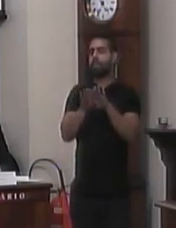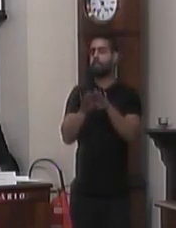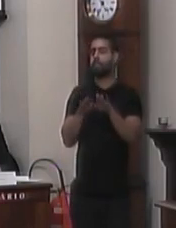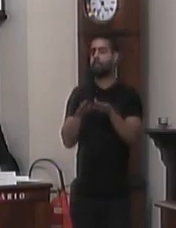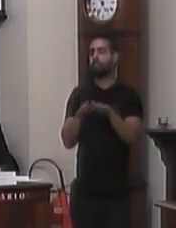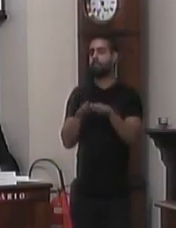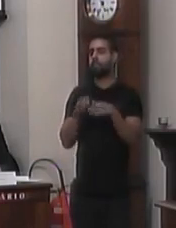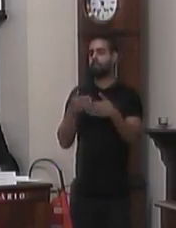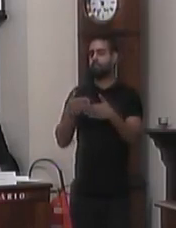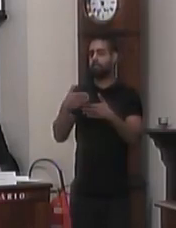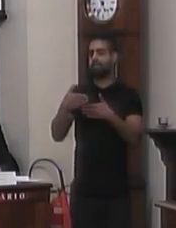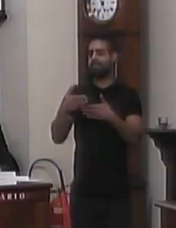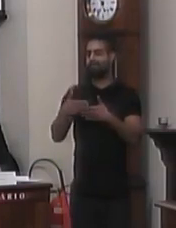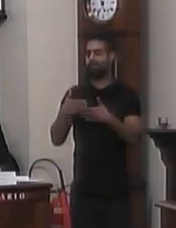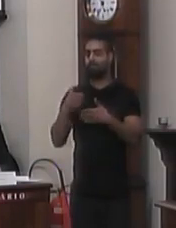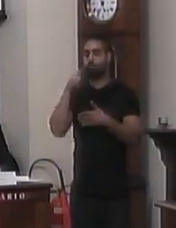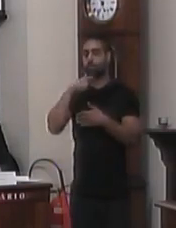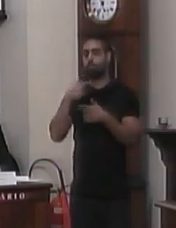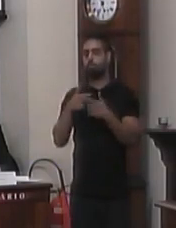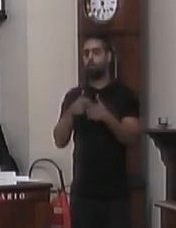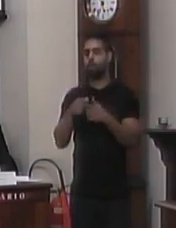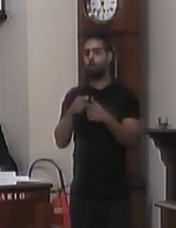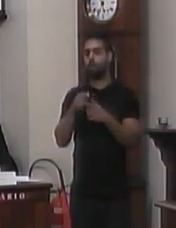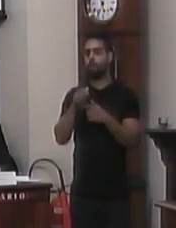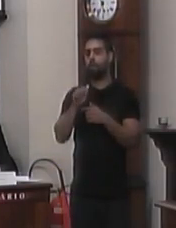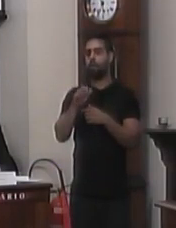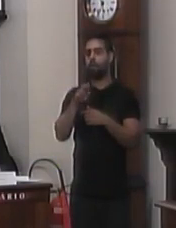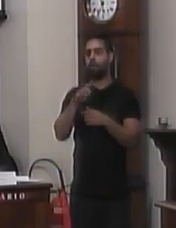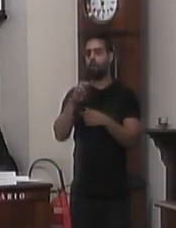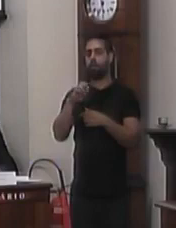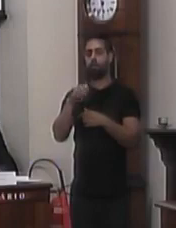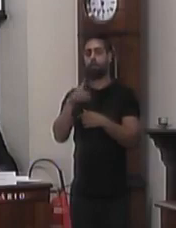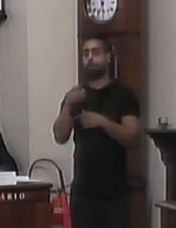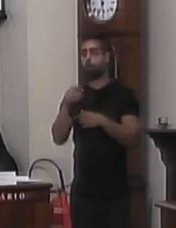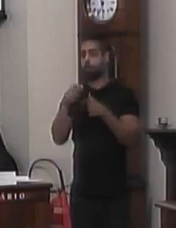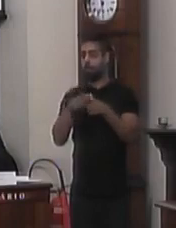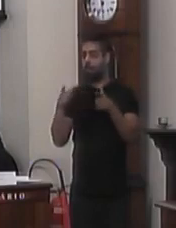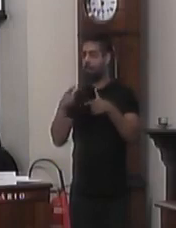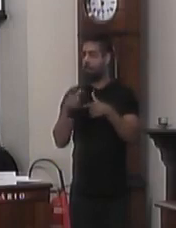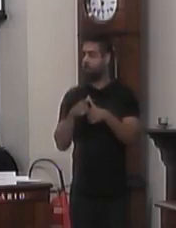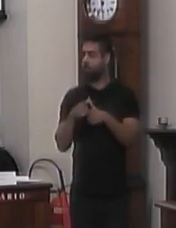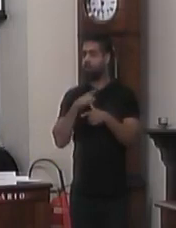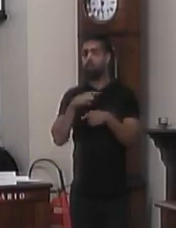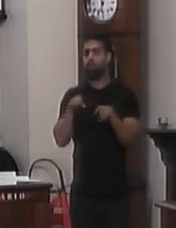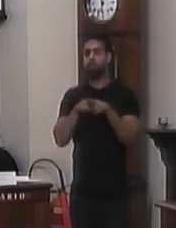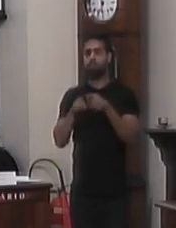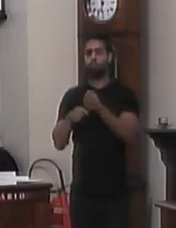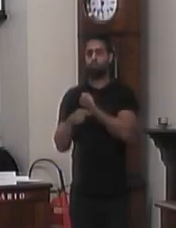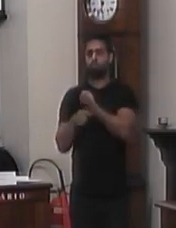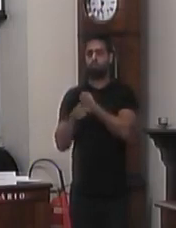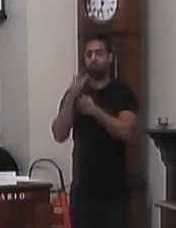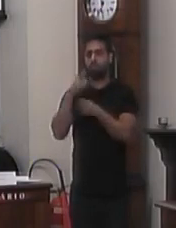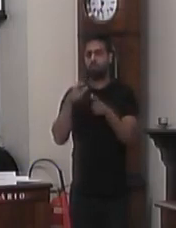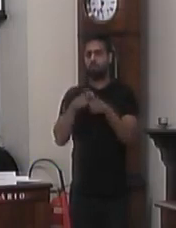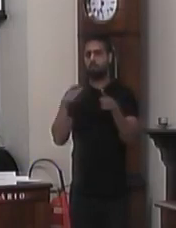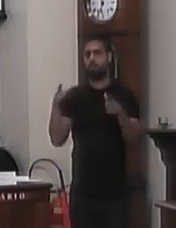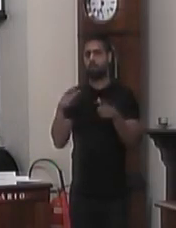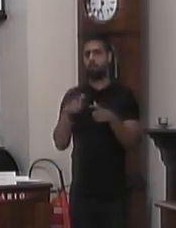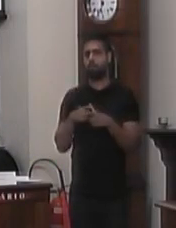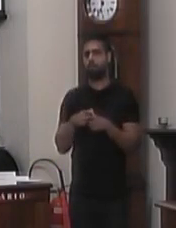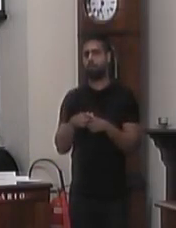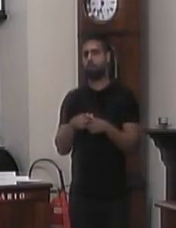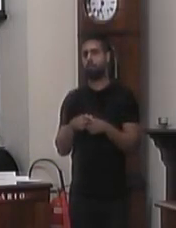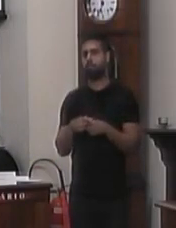porque a nossa arrecadação era para ser maior. Se nós tivéssemos uma arrecadação maior, nós teríamos um número maior vamos dizer